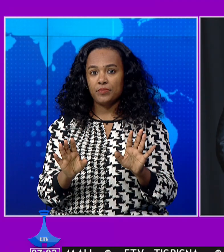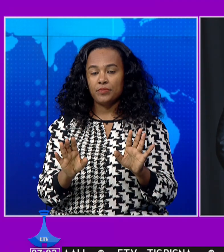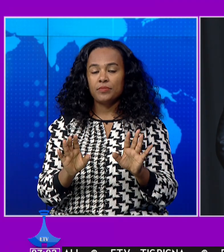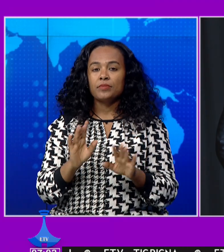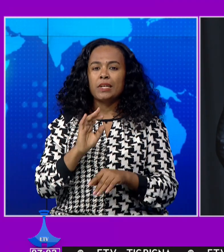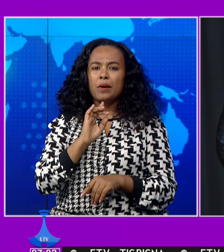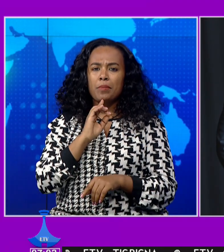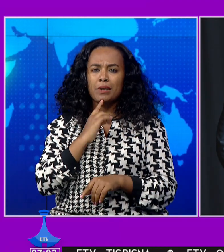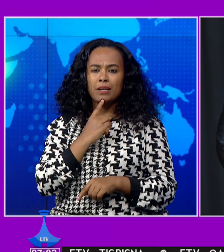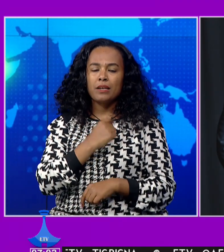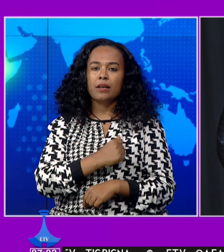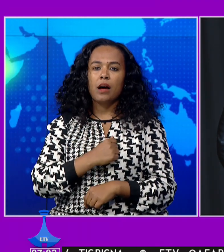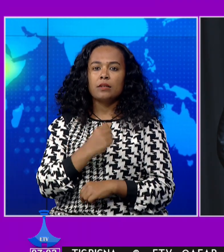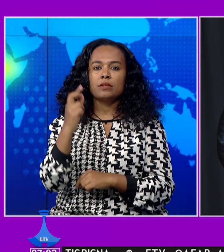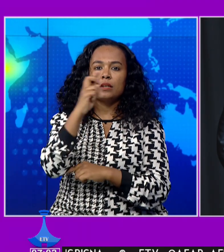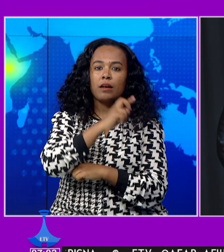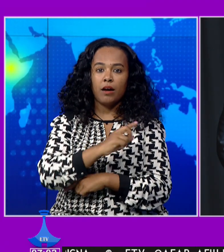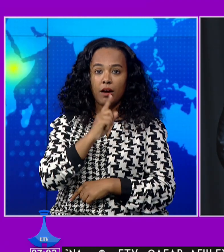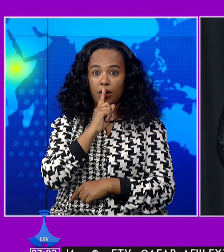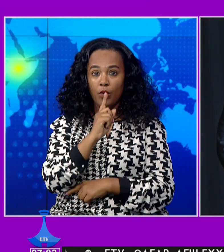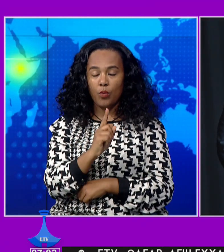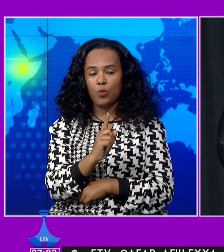መሪር የሐዘን ቀን ነው።